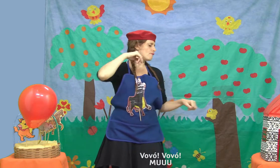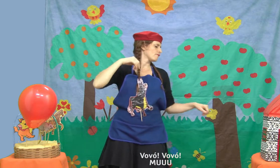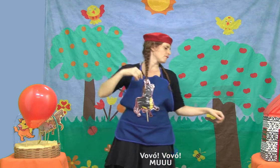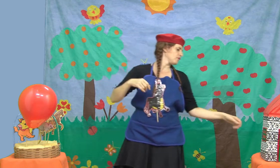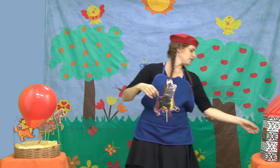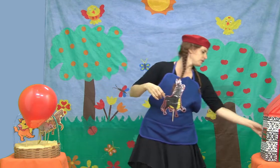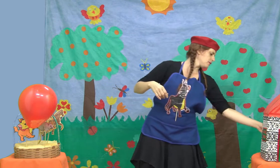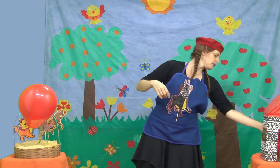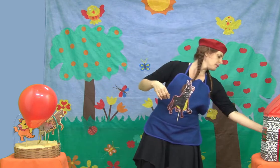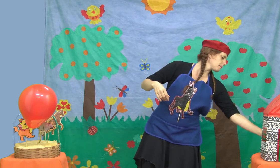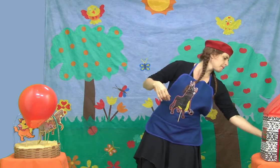o